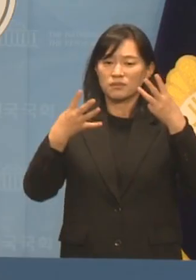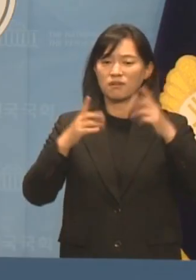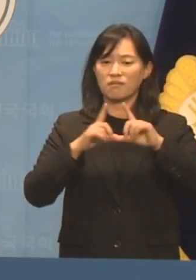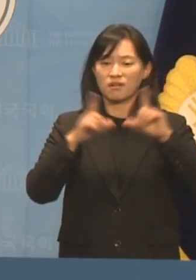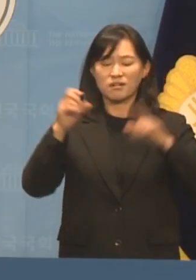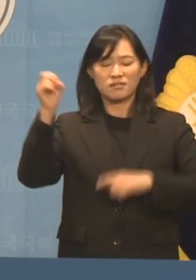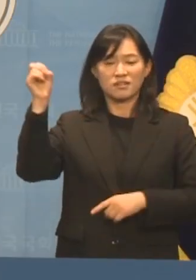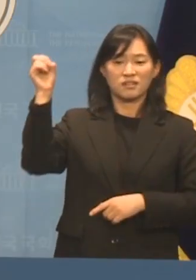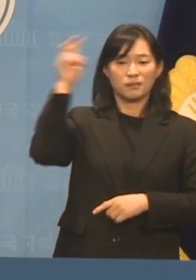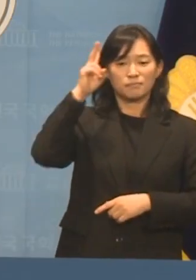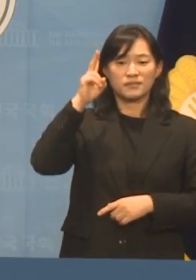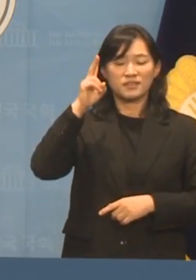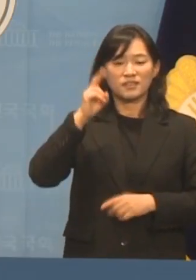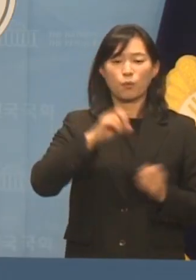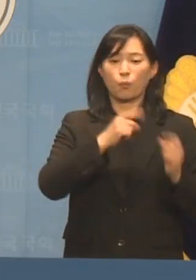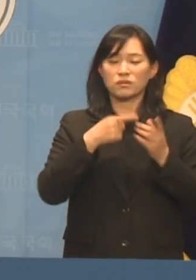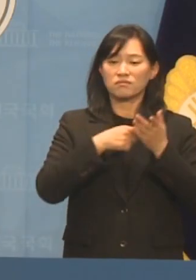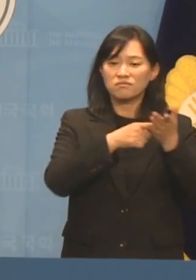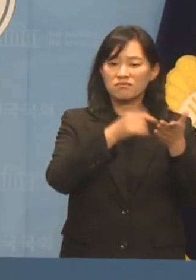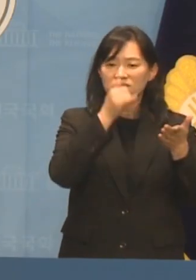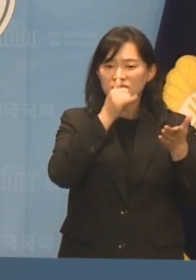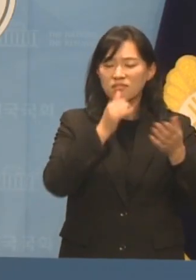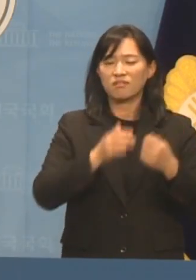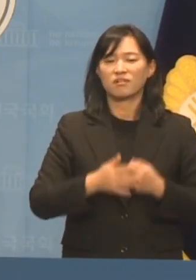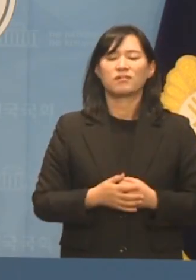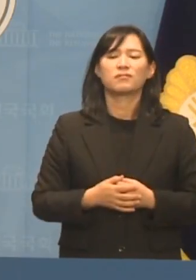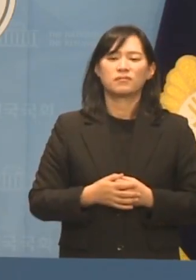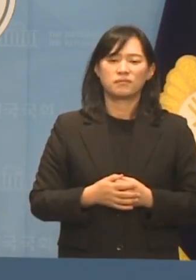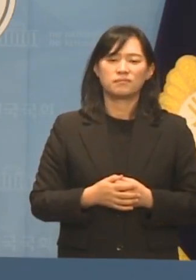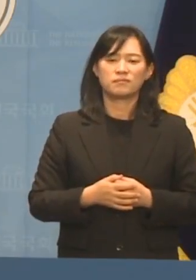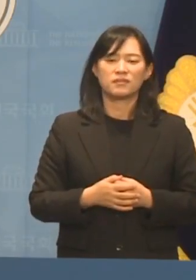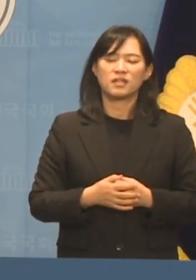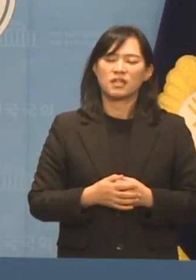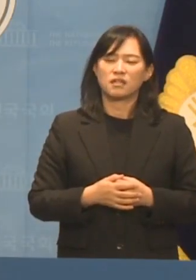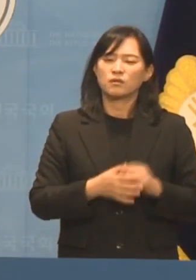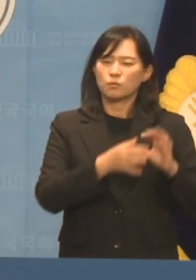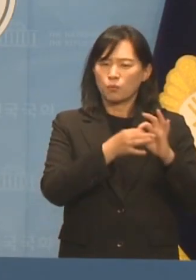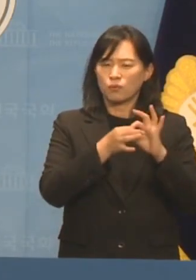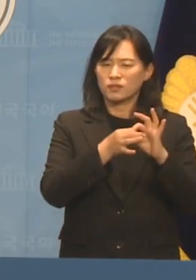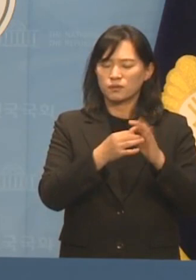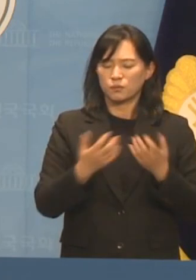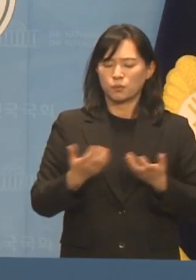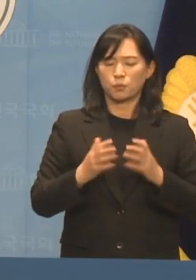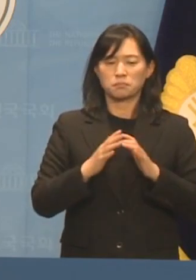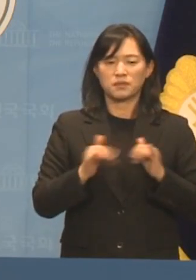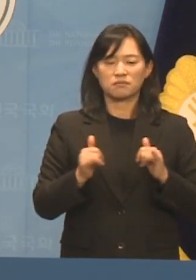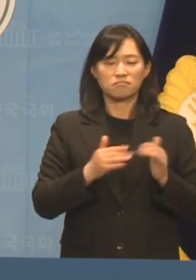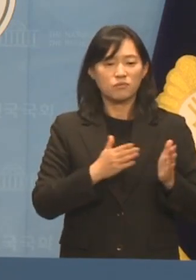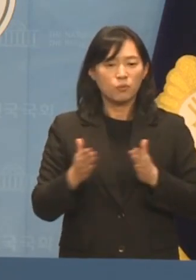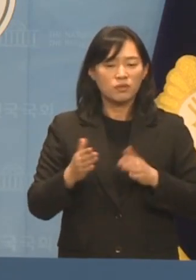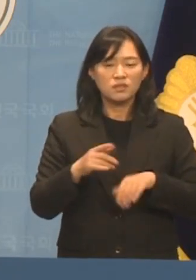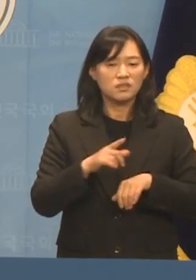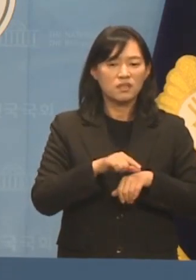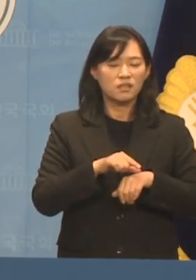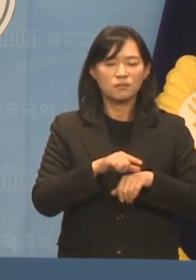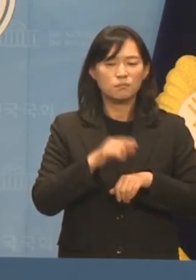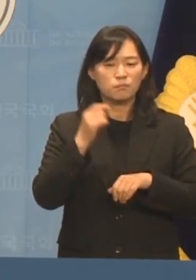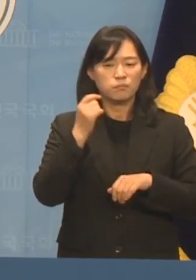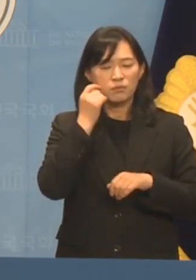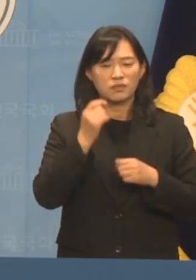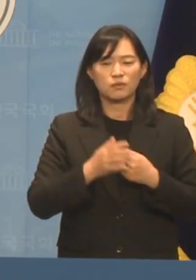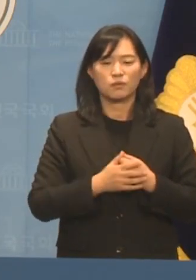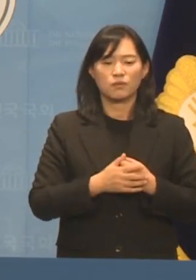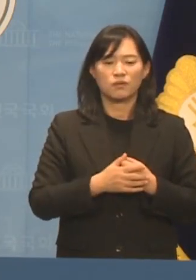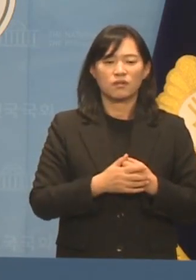00시 03분에 있었습니다. 이 기습적인 회생 신청을 통해서 노동자들은 정리해고를 할 수